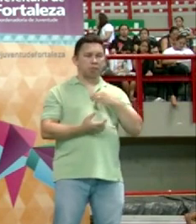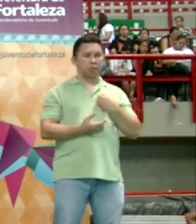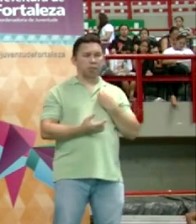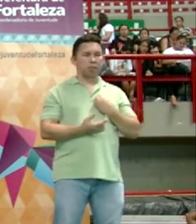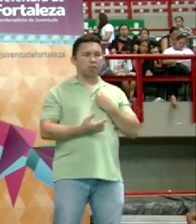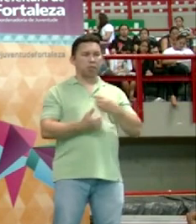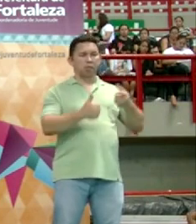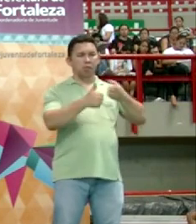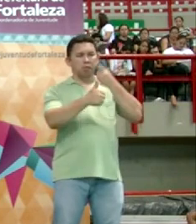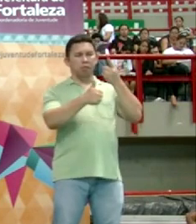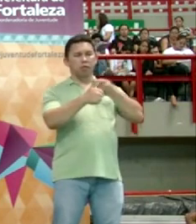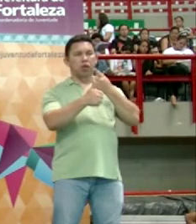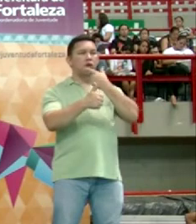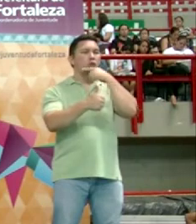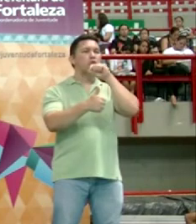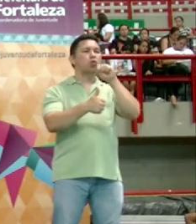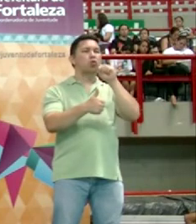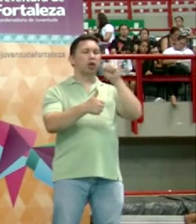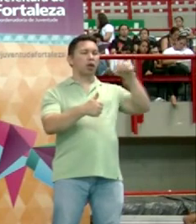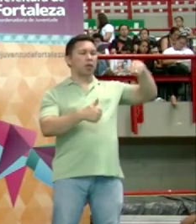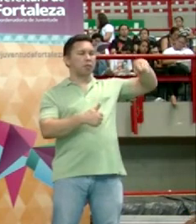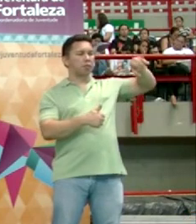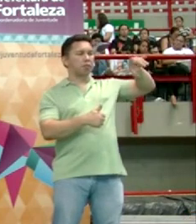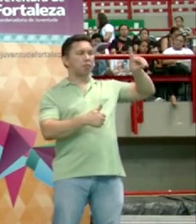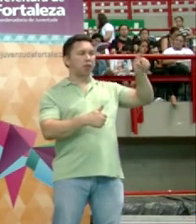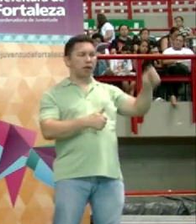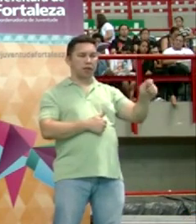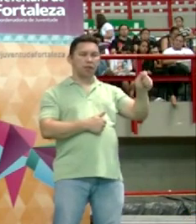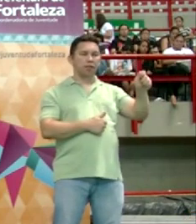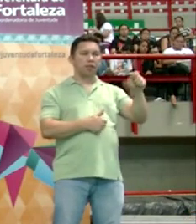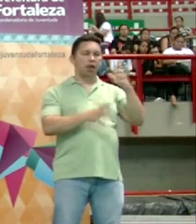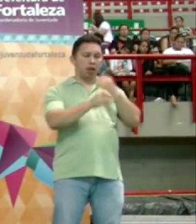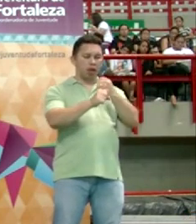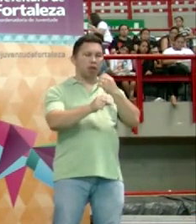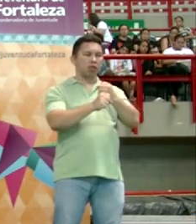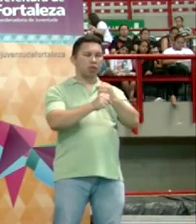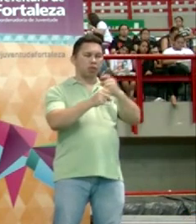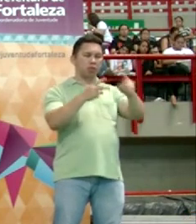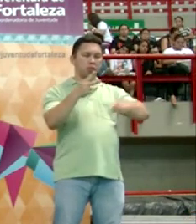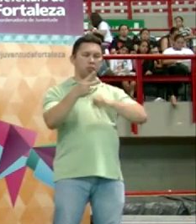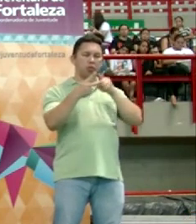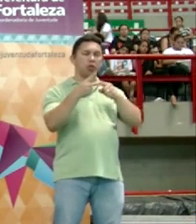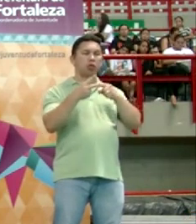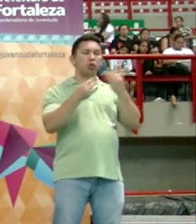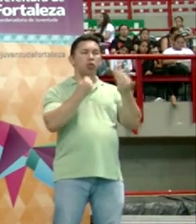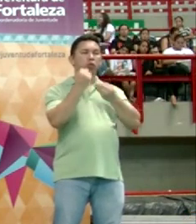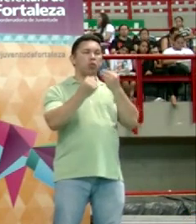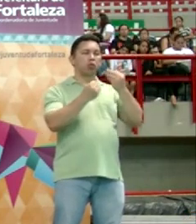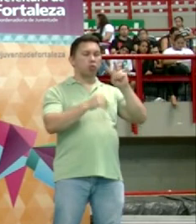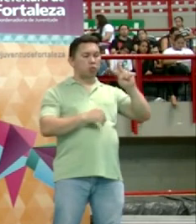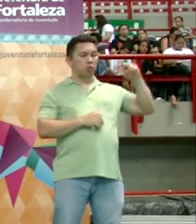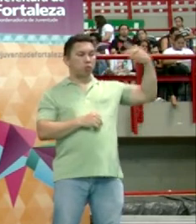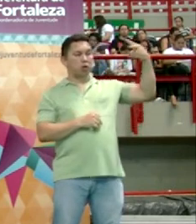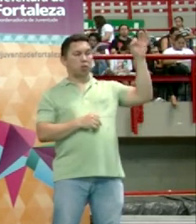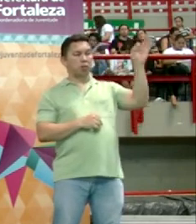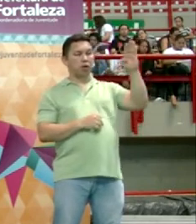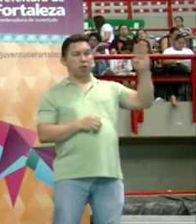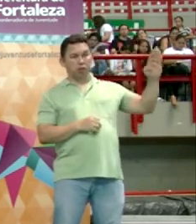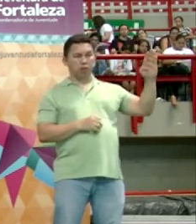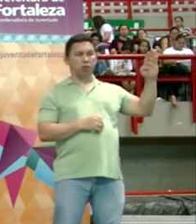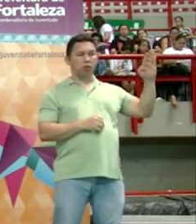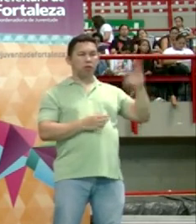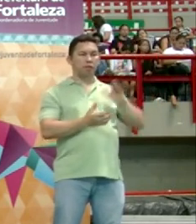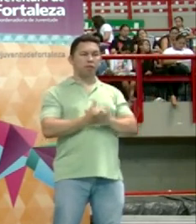aí. Primeiro, saber o que era média. Aí calculei. Depois, saber como dar um aumento percentual em